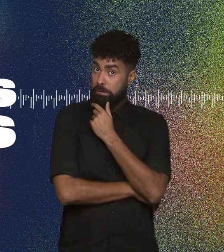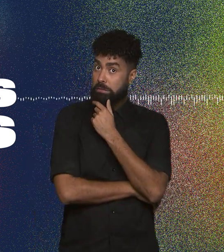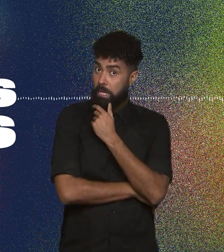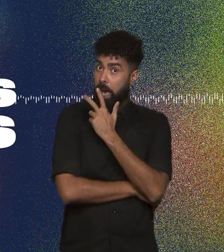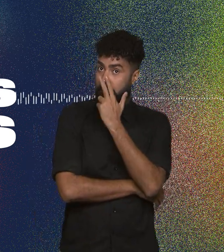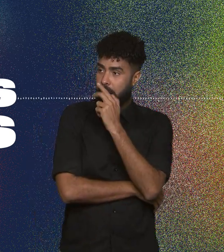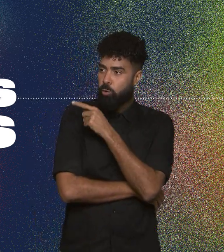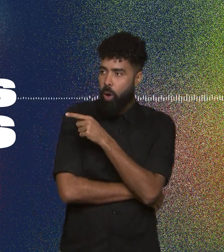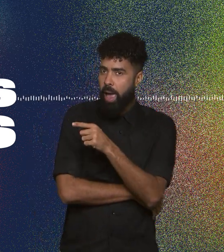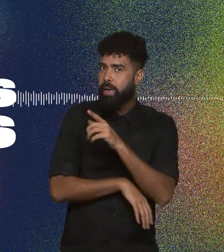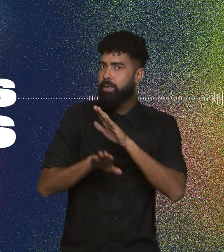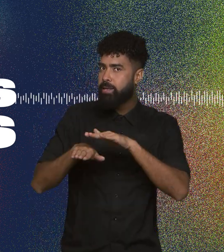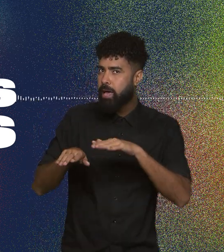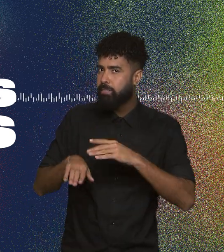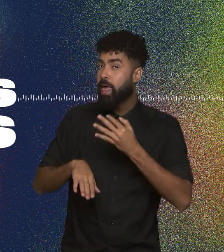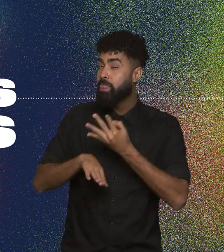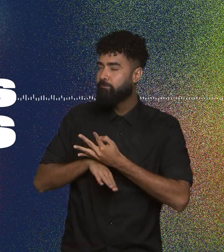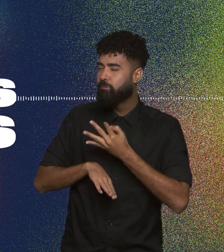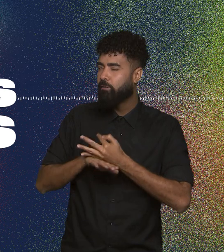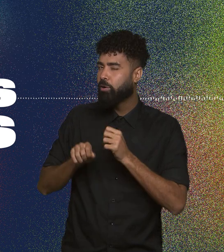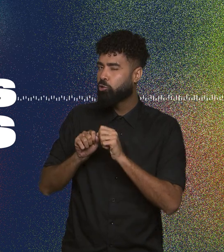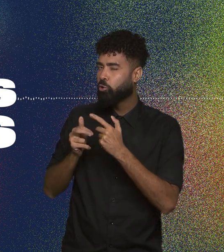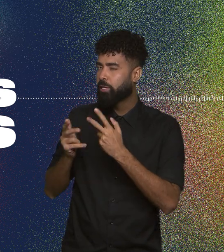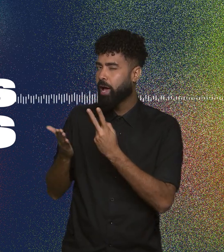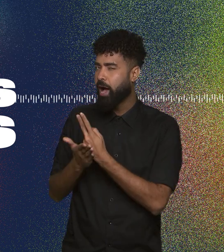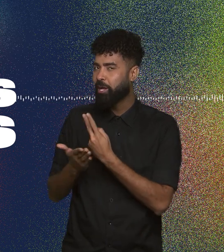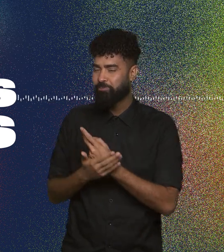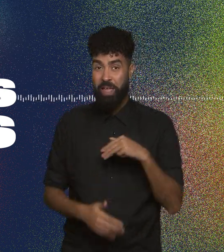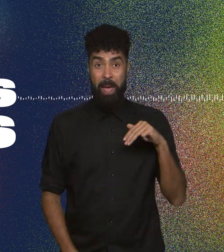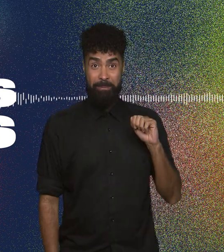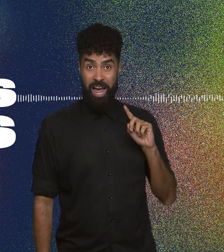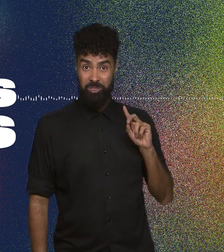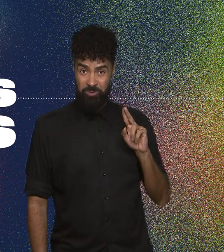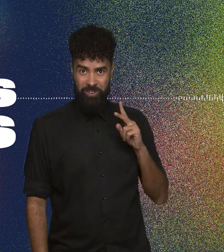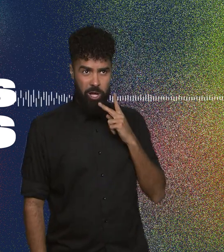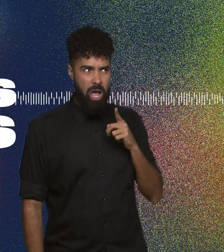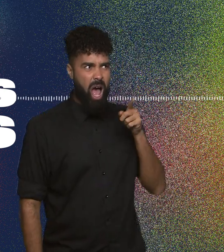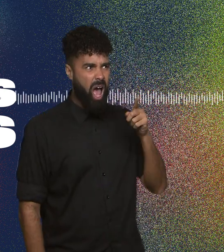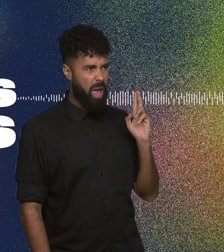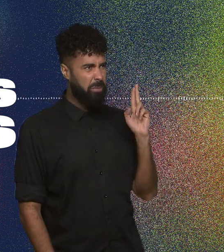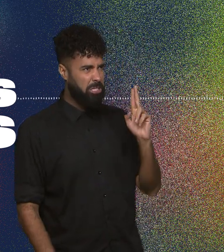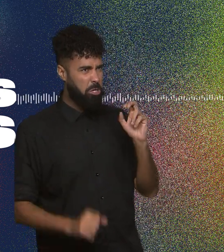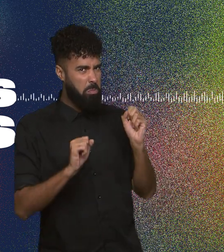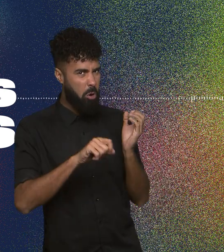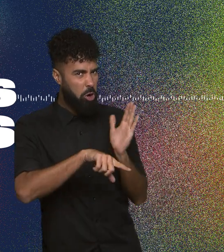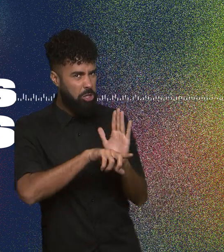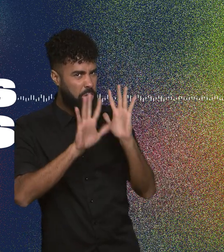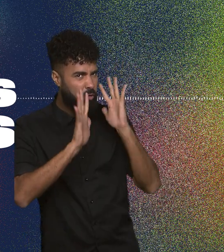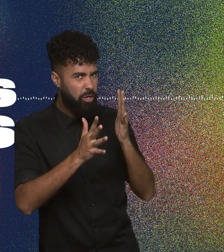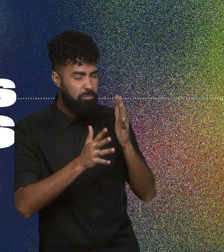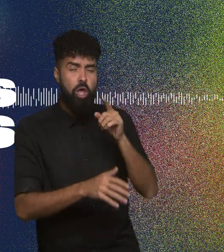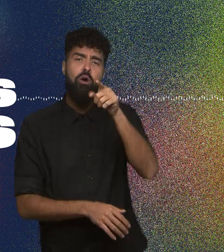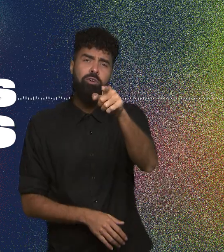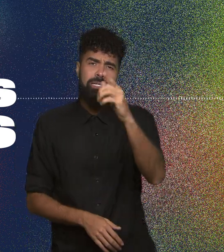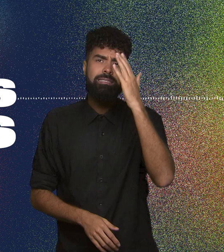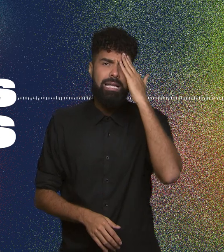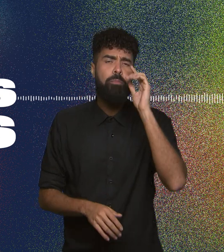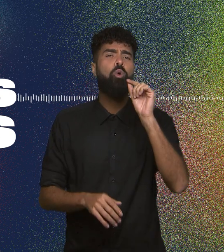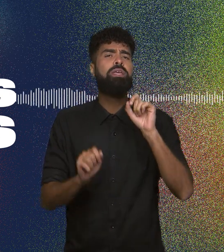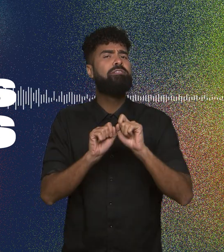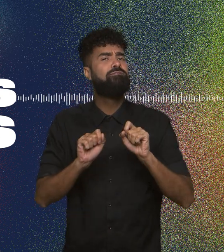coisas erradas, hein? Será que o representante de turma pode resolver isso? Vocês sabem o que faz um representante de